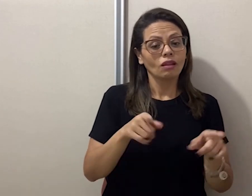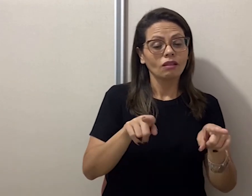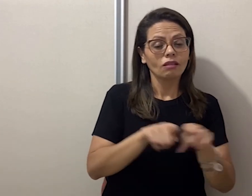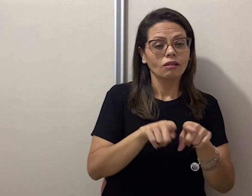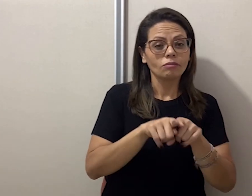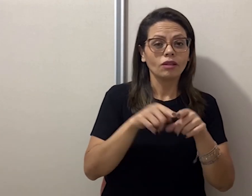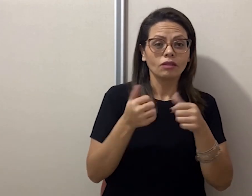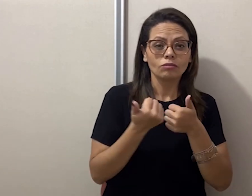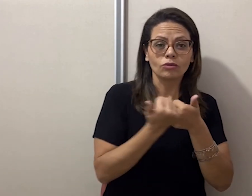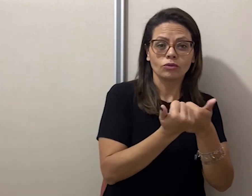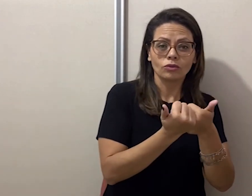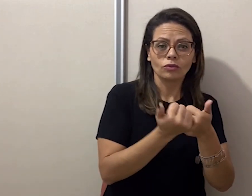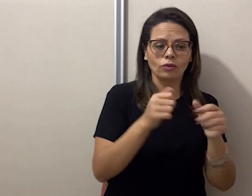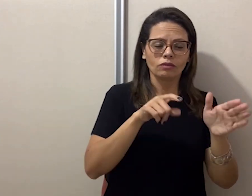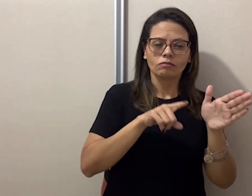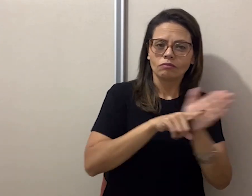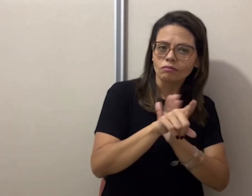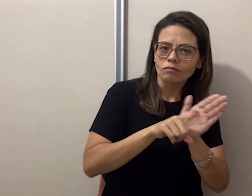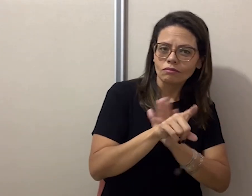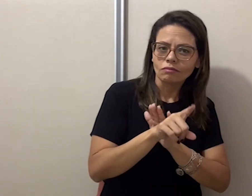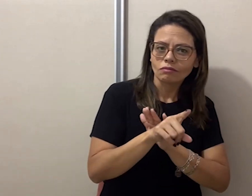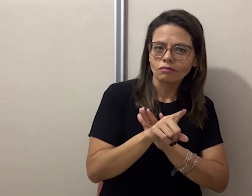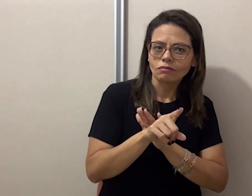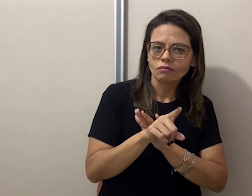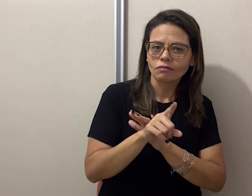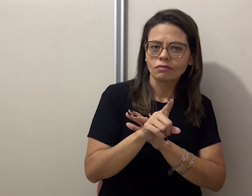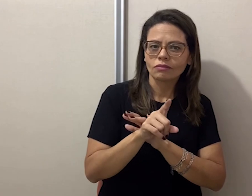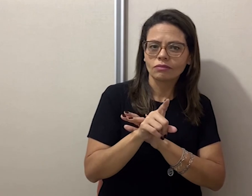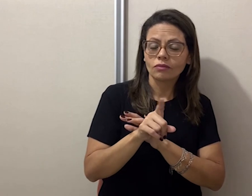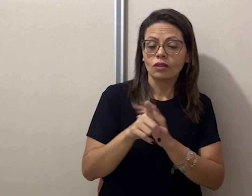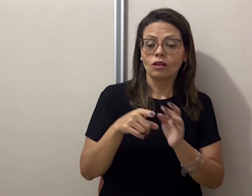pergunte. Também pergunte ao tutor.